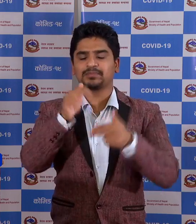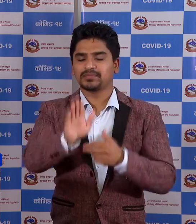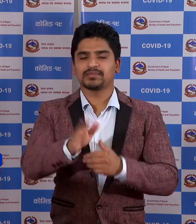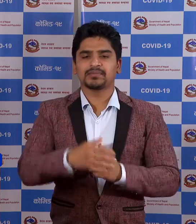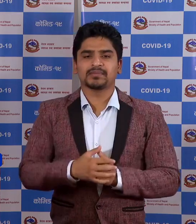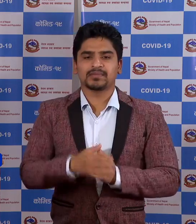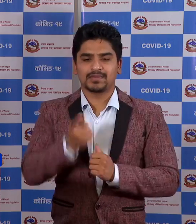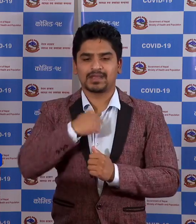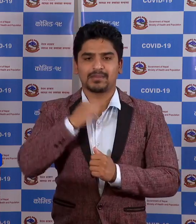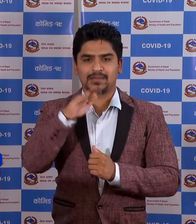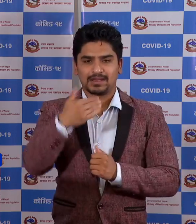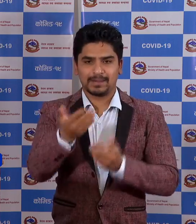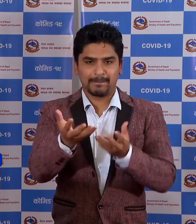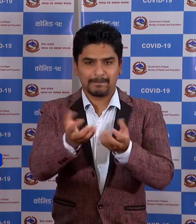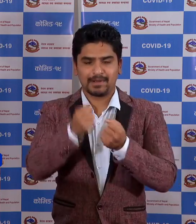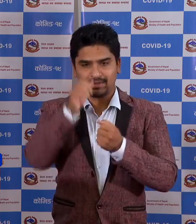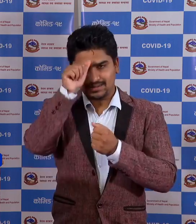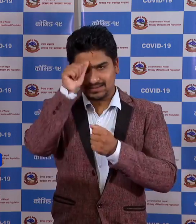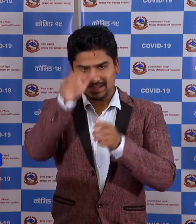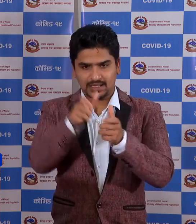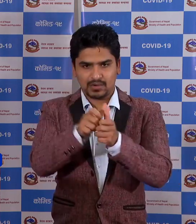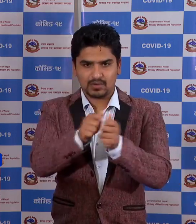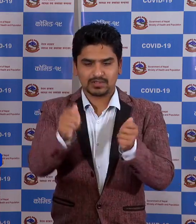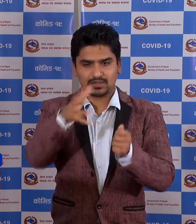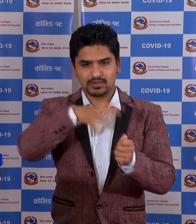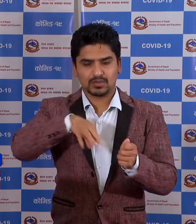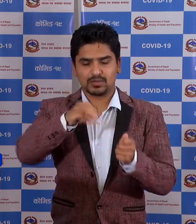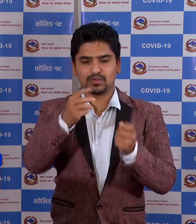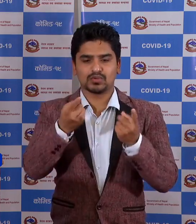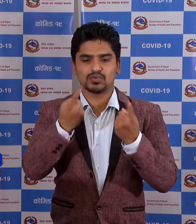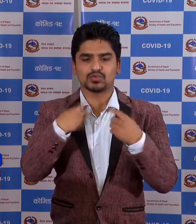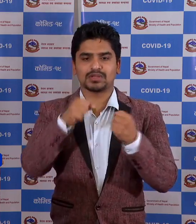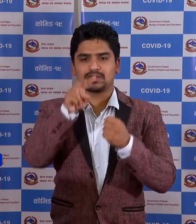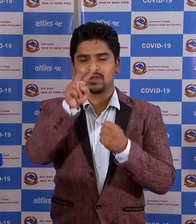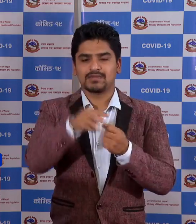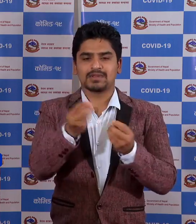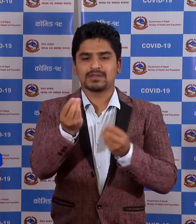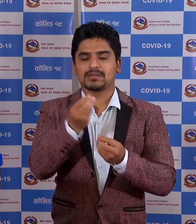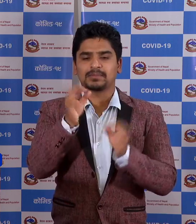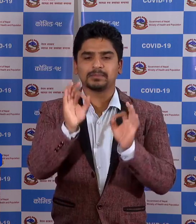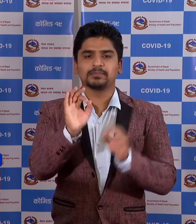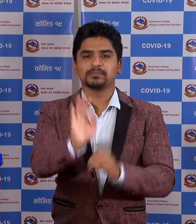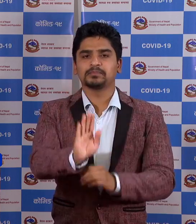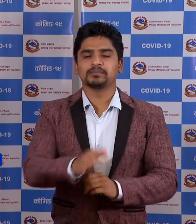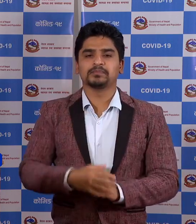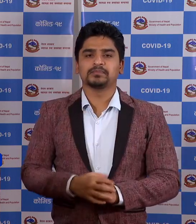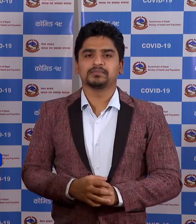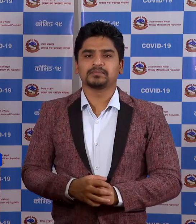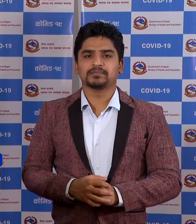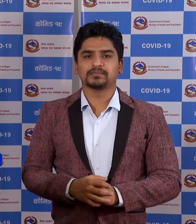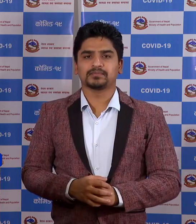छ। हामीलाई प्राप्त विवरण अनुसार सबैको स्वास्थ्य स्थिति सामान्य रहेको छ।